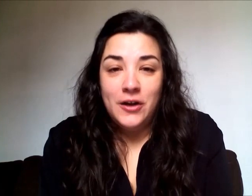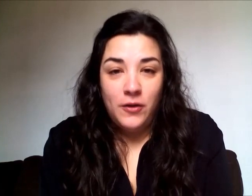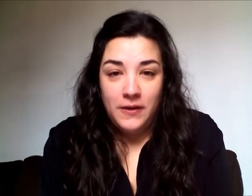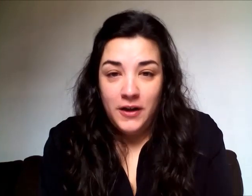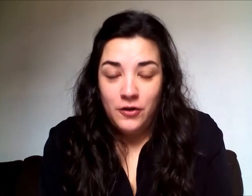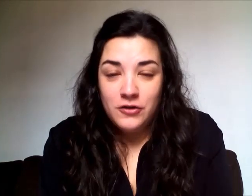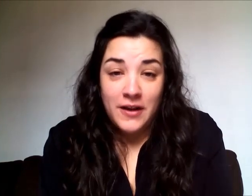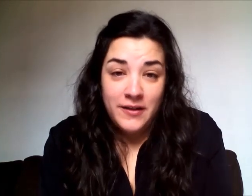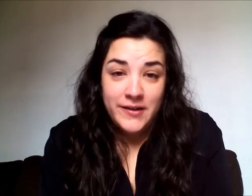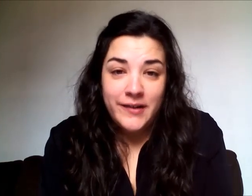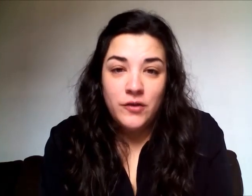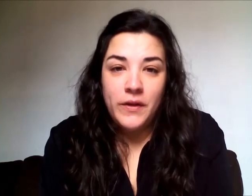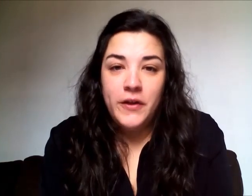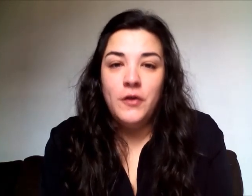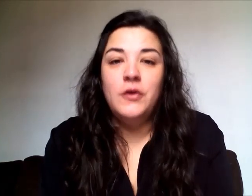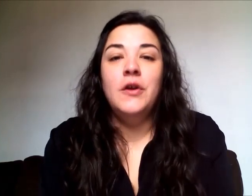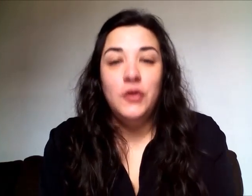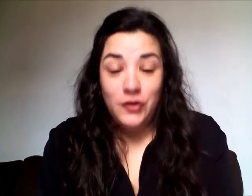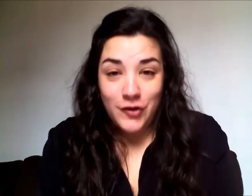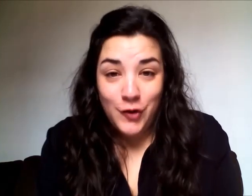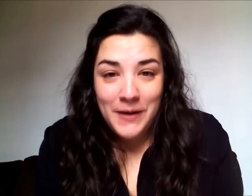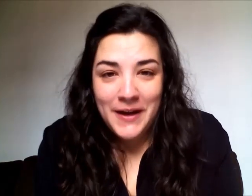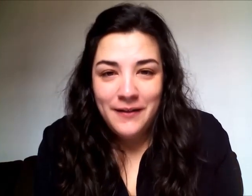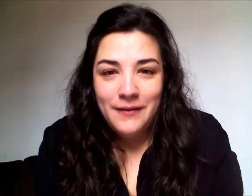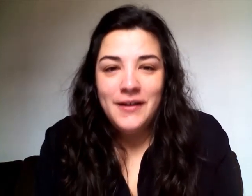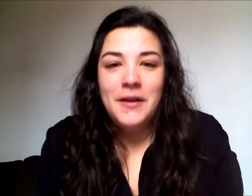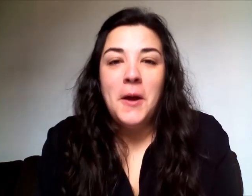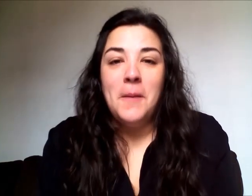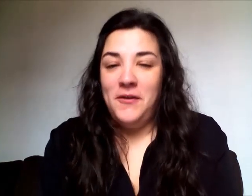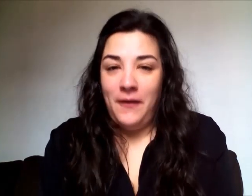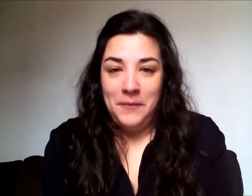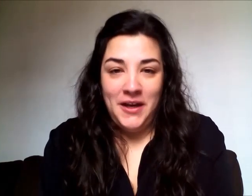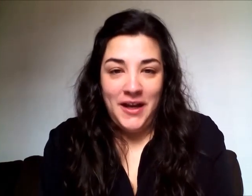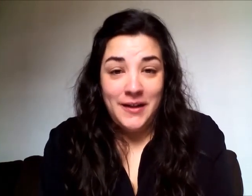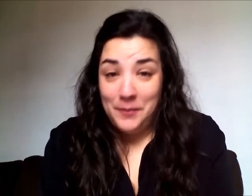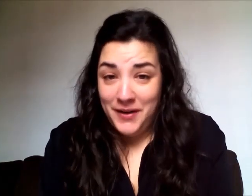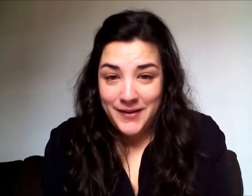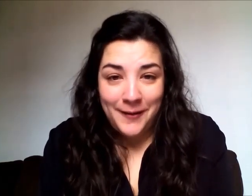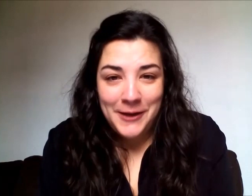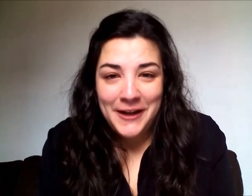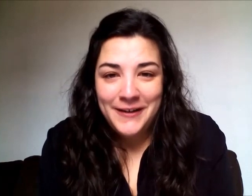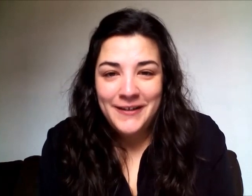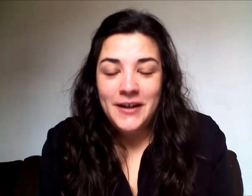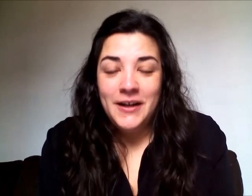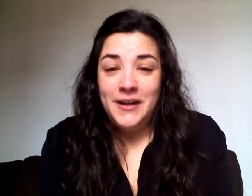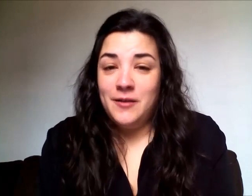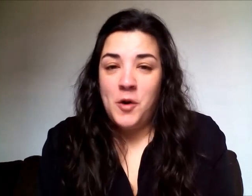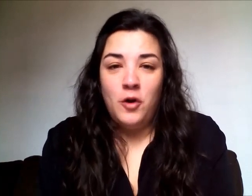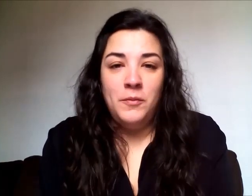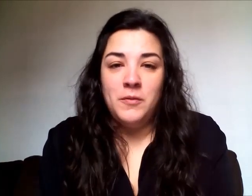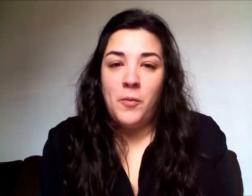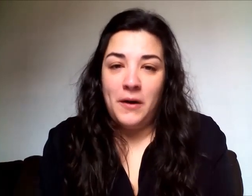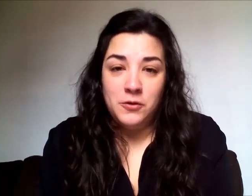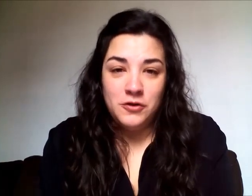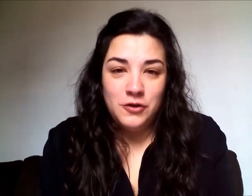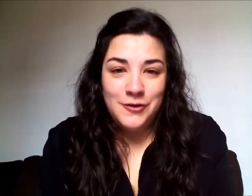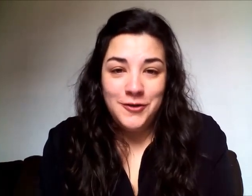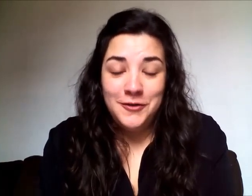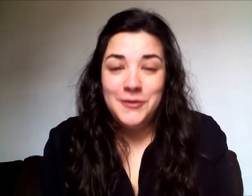quiero deciros que ante esta situación yo estoy bien, mi familia también está bien y espero lo mismo para vosotros. Os